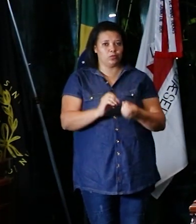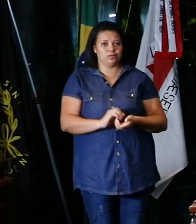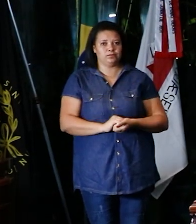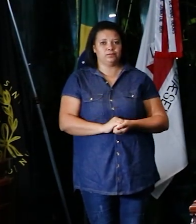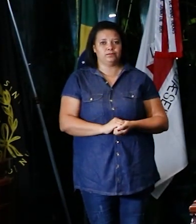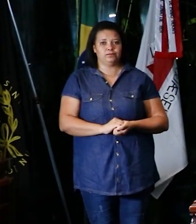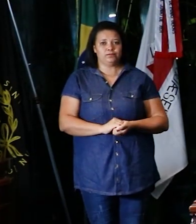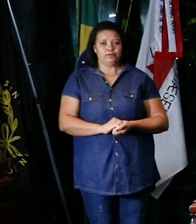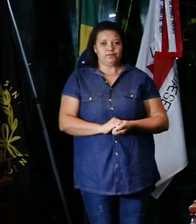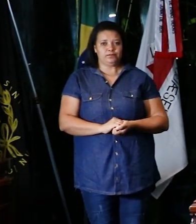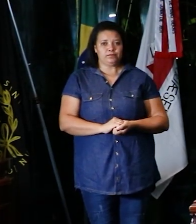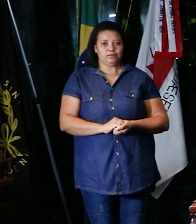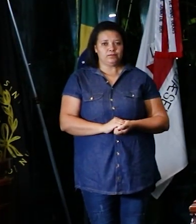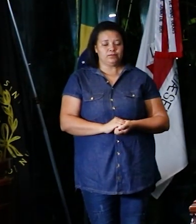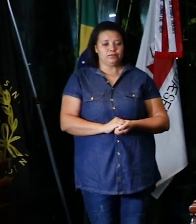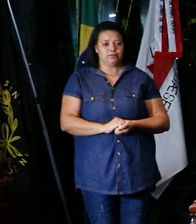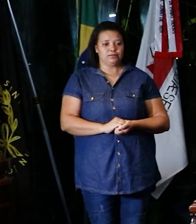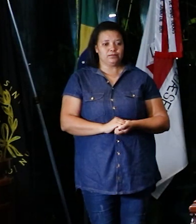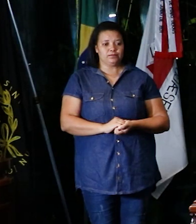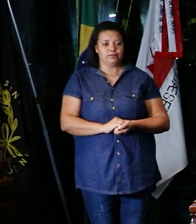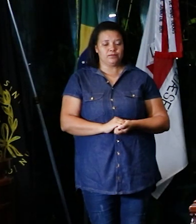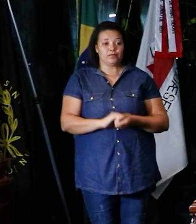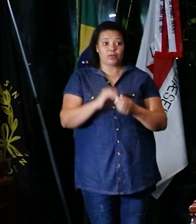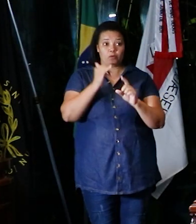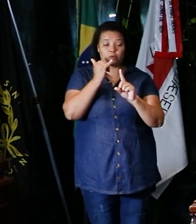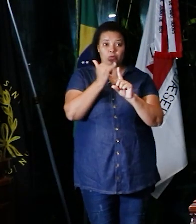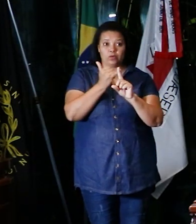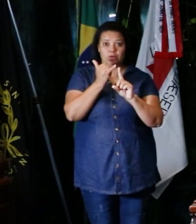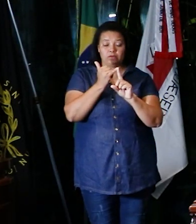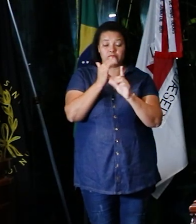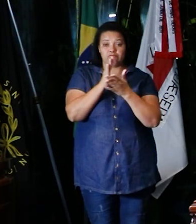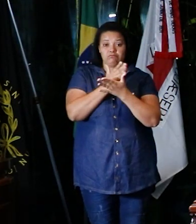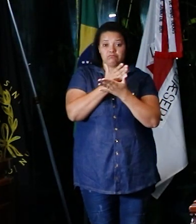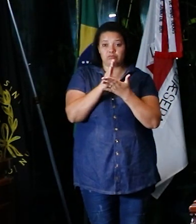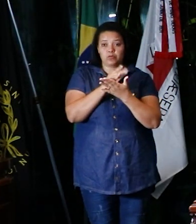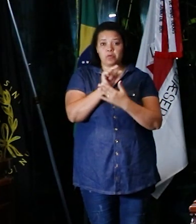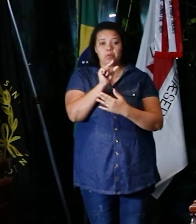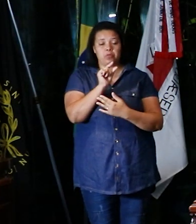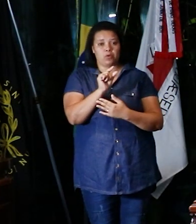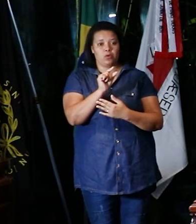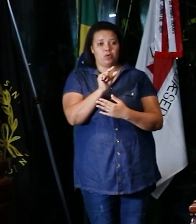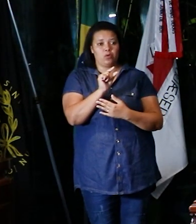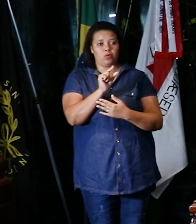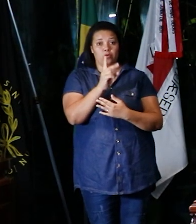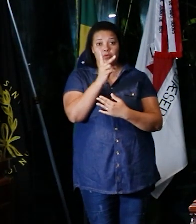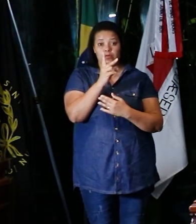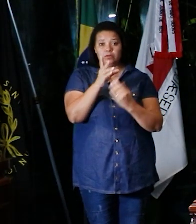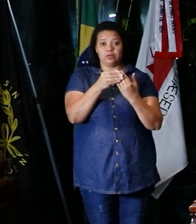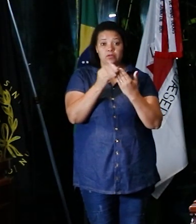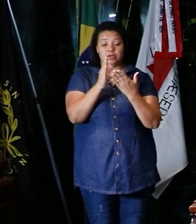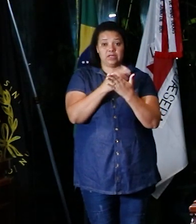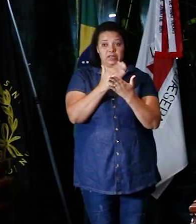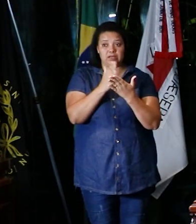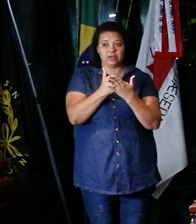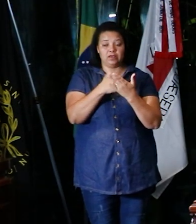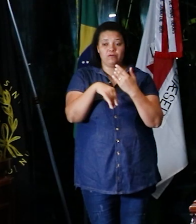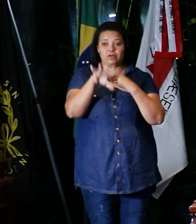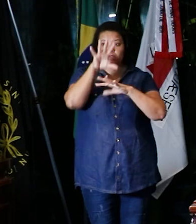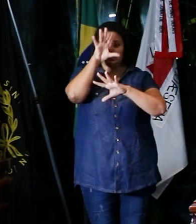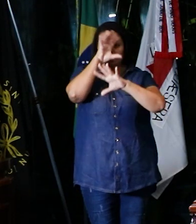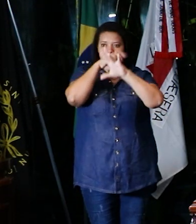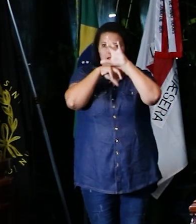E o conto dele, primeiro, são muito poucos, né? São dois livros, Contos de